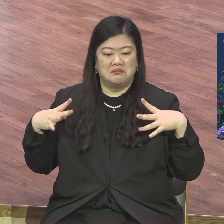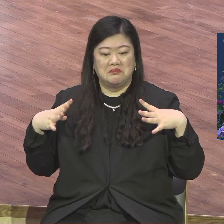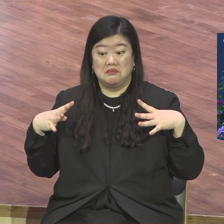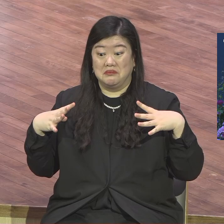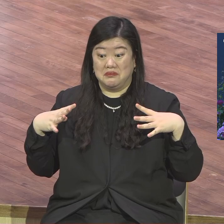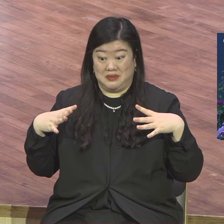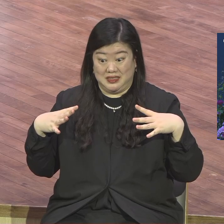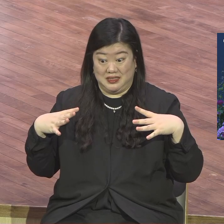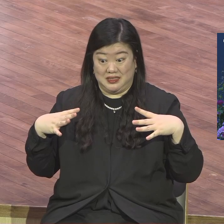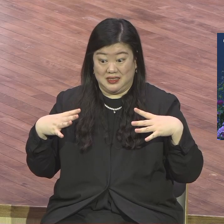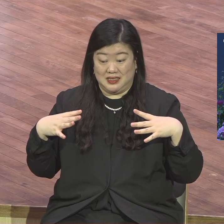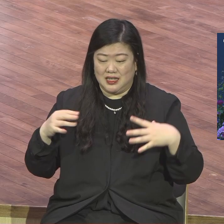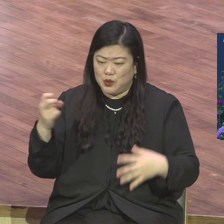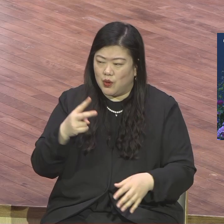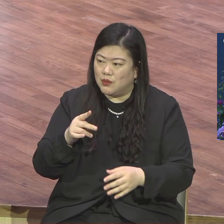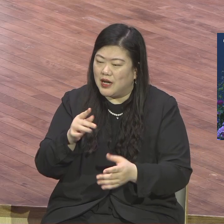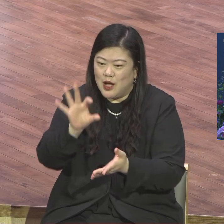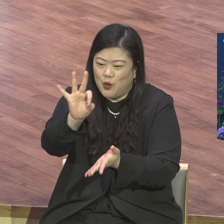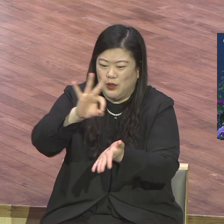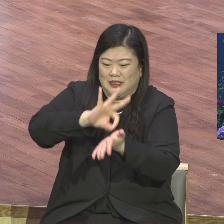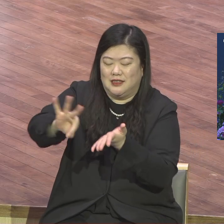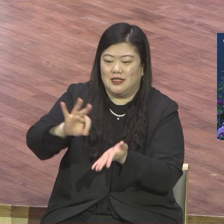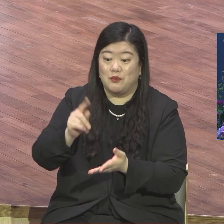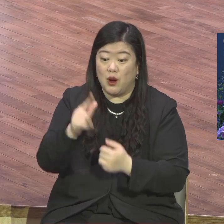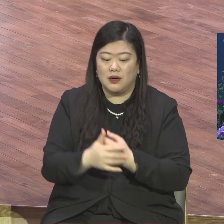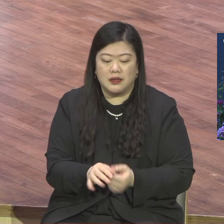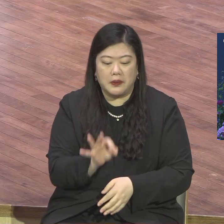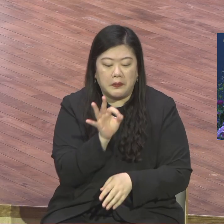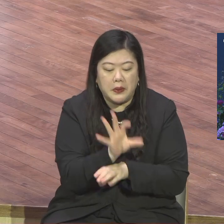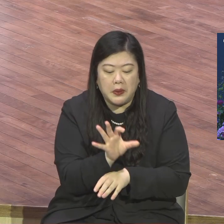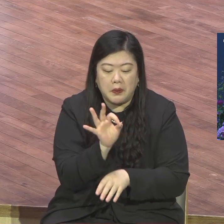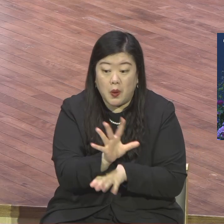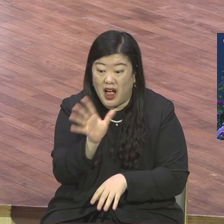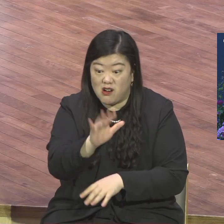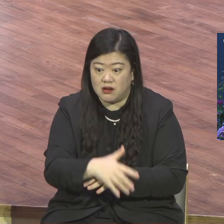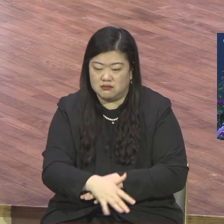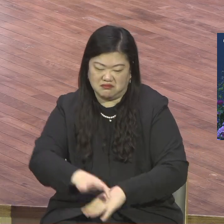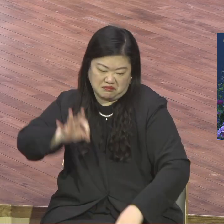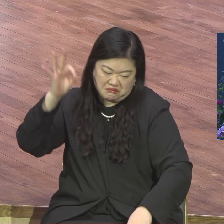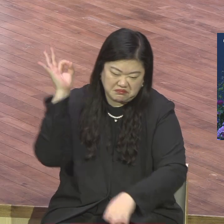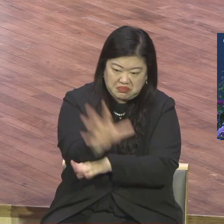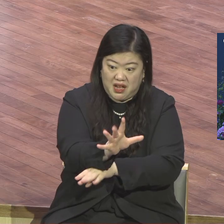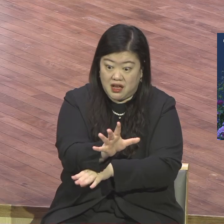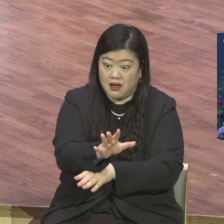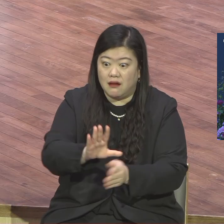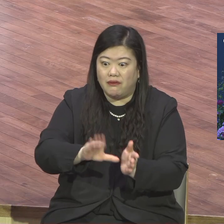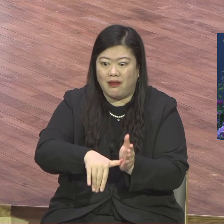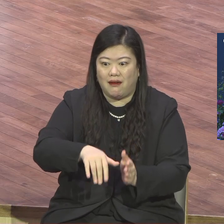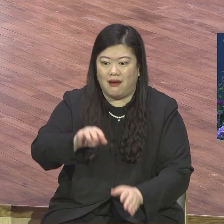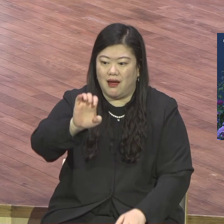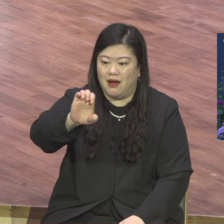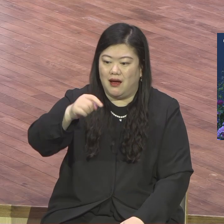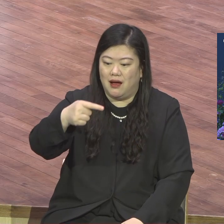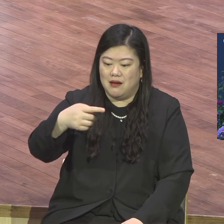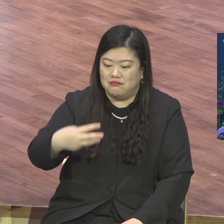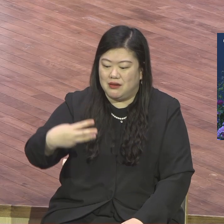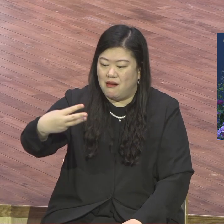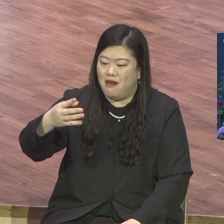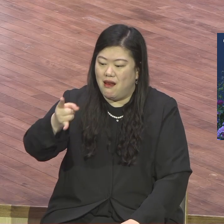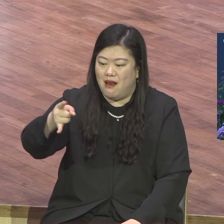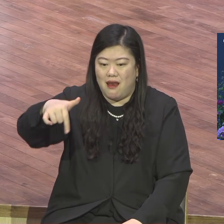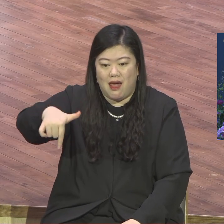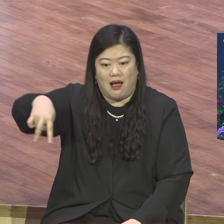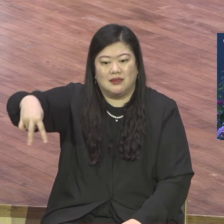또 지르다라는 뜻도 있습니다. 원래 이 구부리다 플렉스 이 플렉스가 뭐예요? 플렉시블하다.